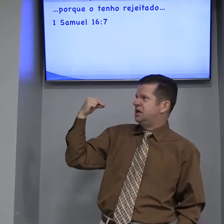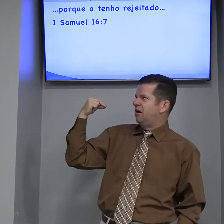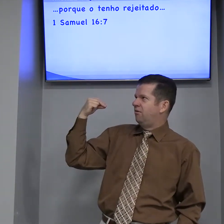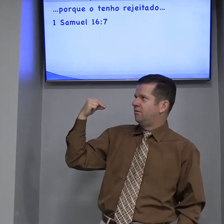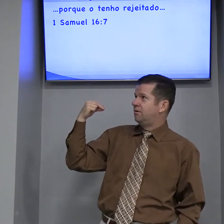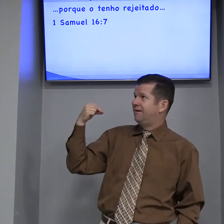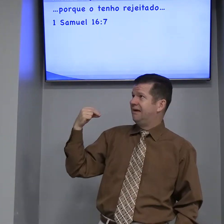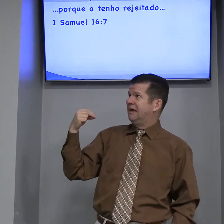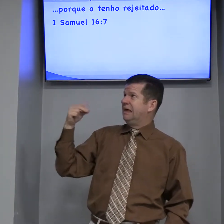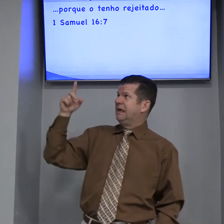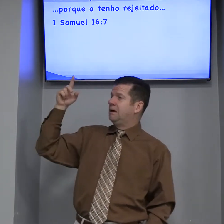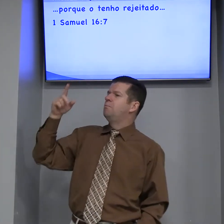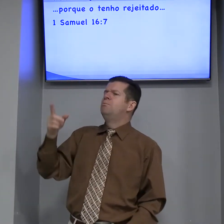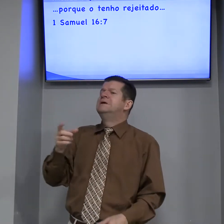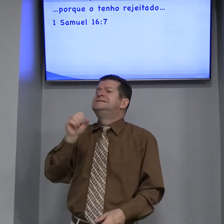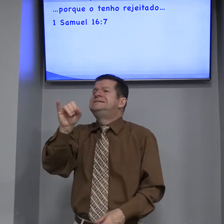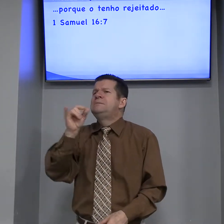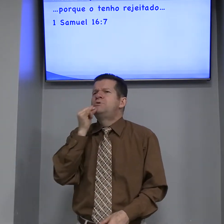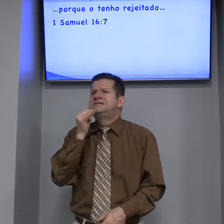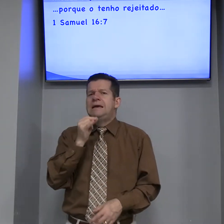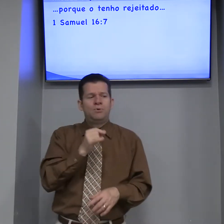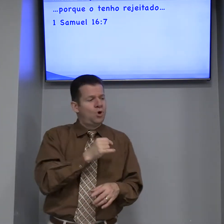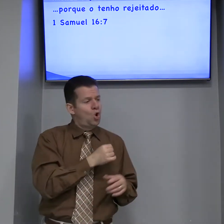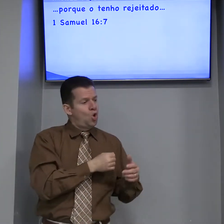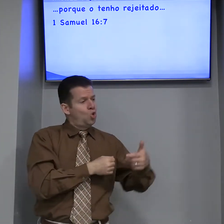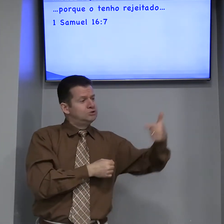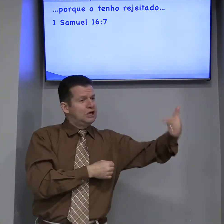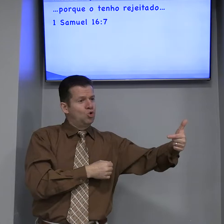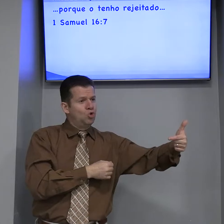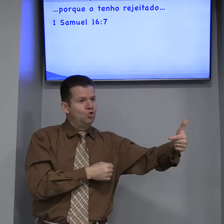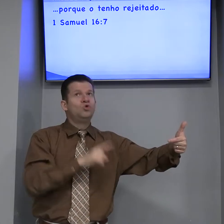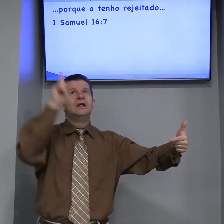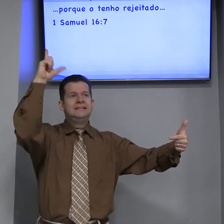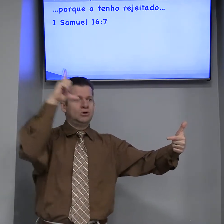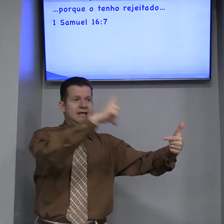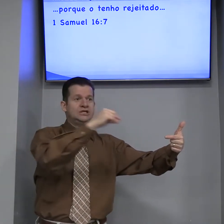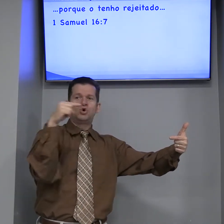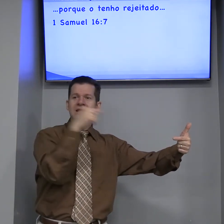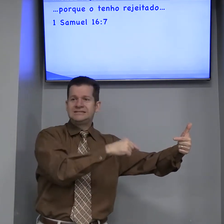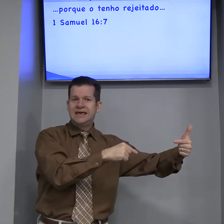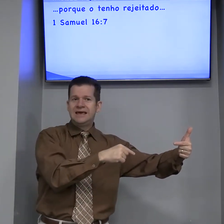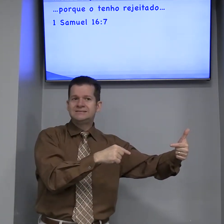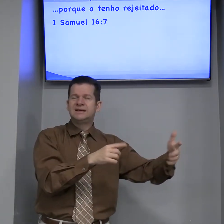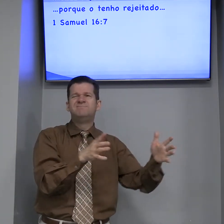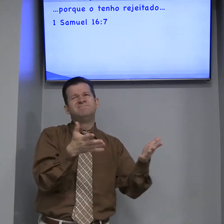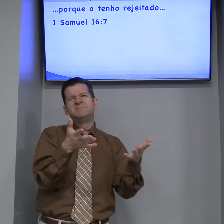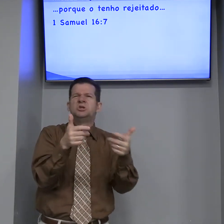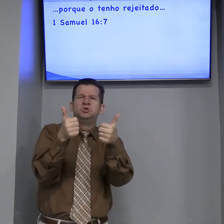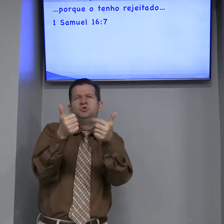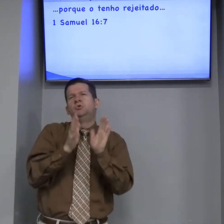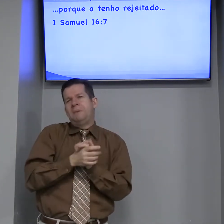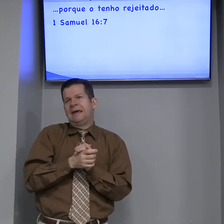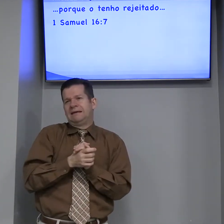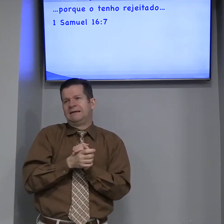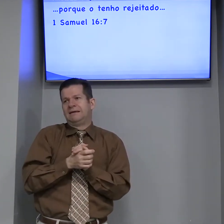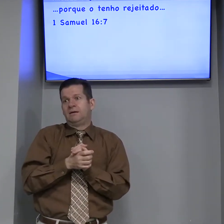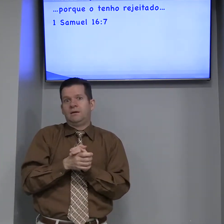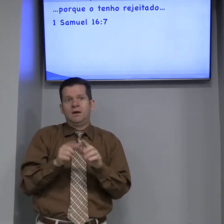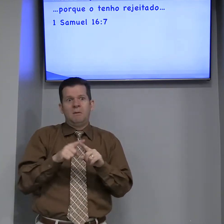não. Se, por exemplo, o segundo, Deus escolhesse esse, tudo bem.